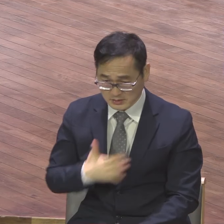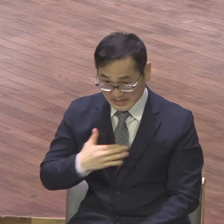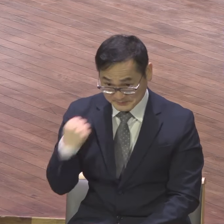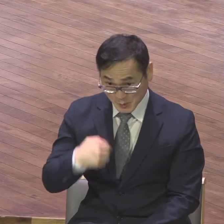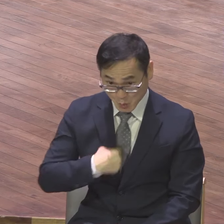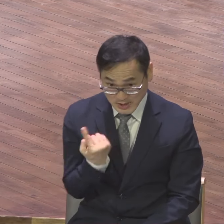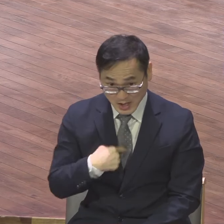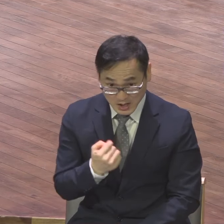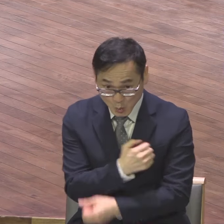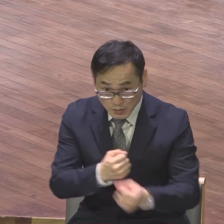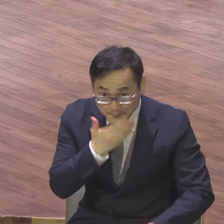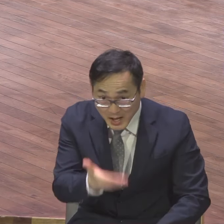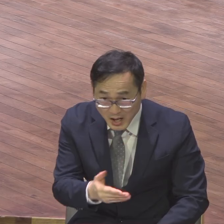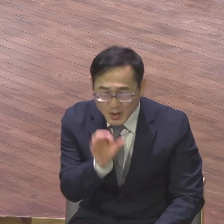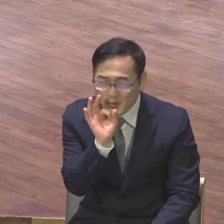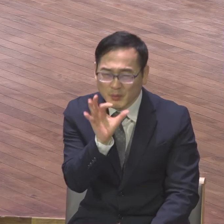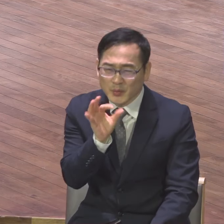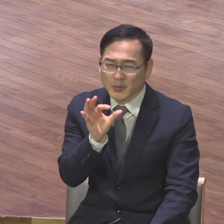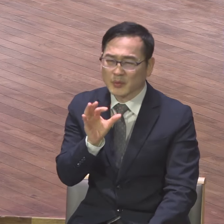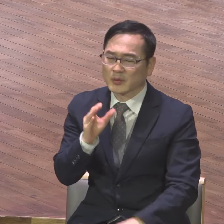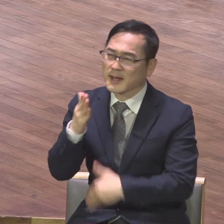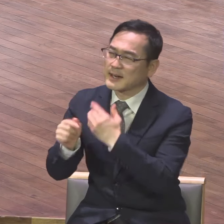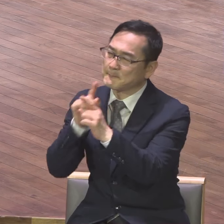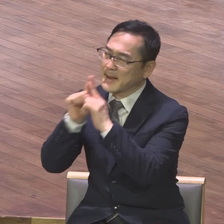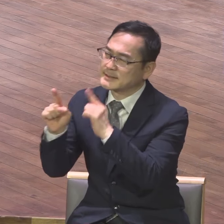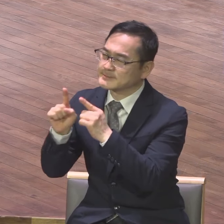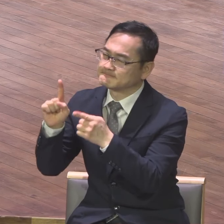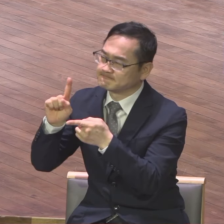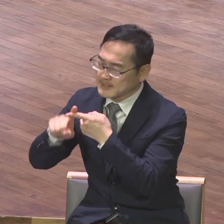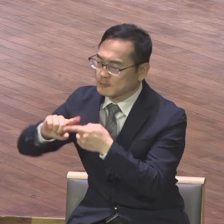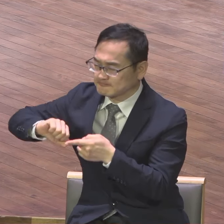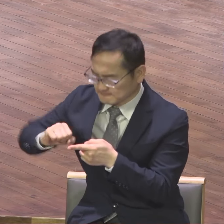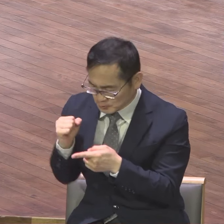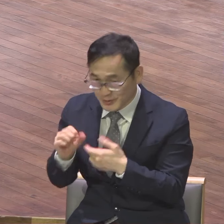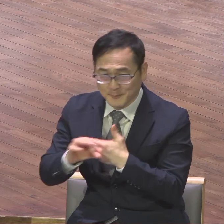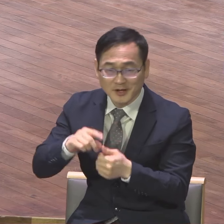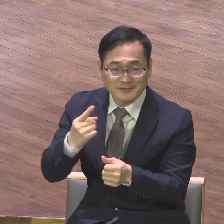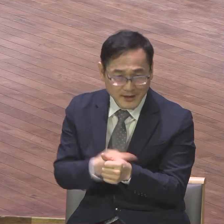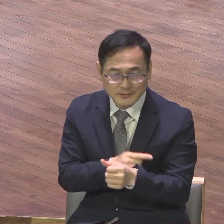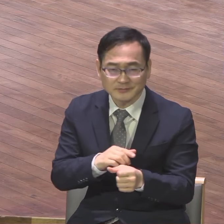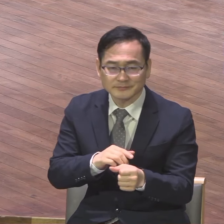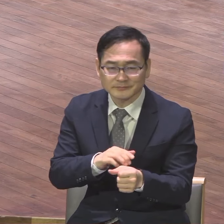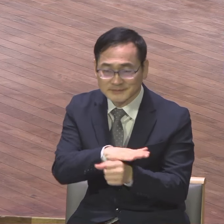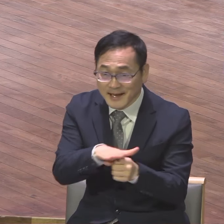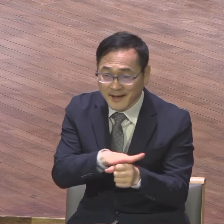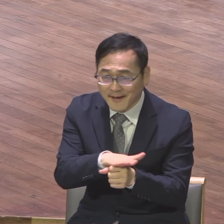말씀이기 때문에 순종하시기 바랍니다. 말 하나님 말씀이기 때문에.